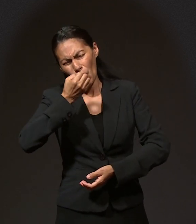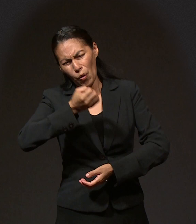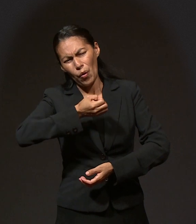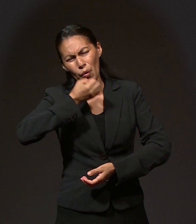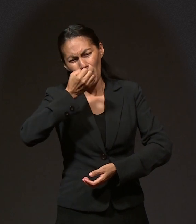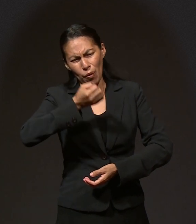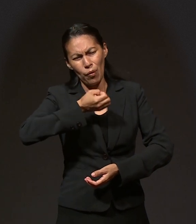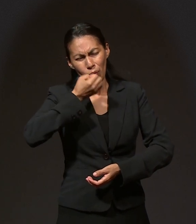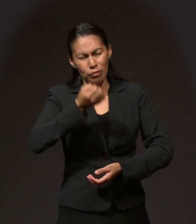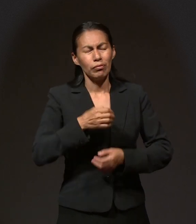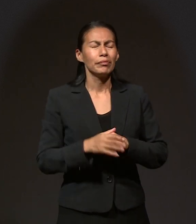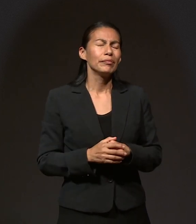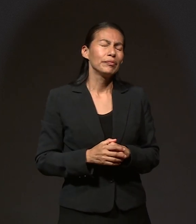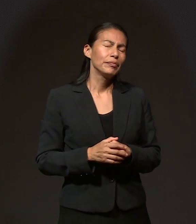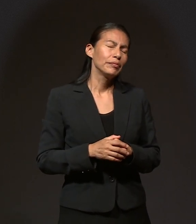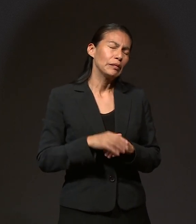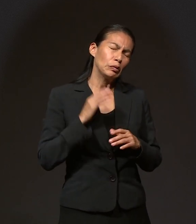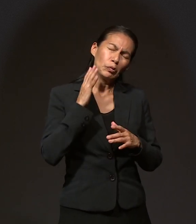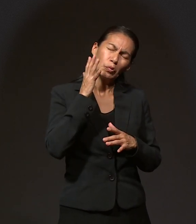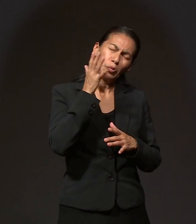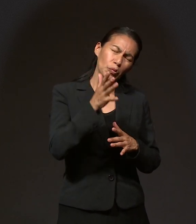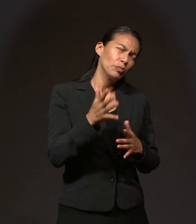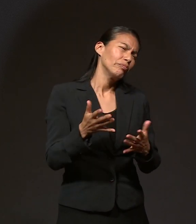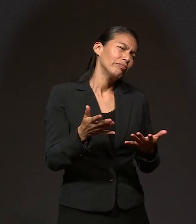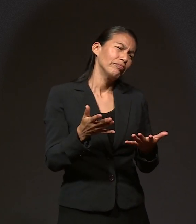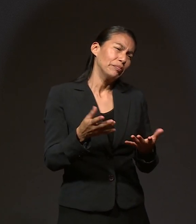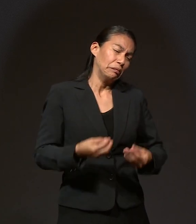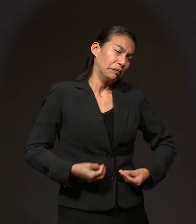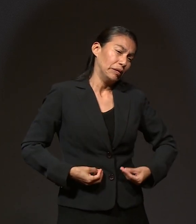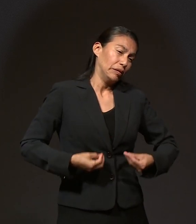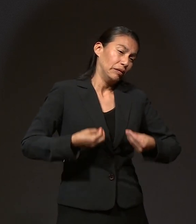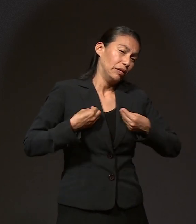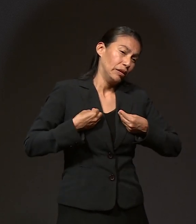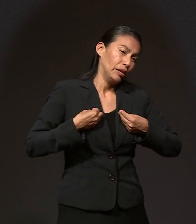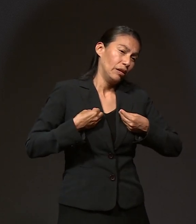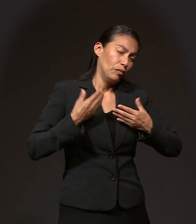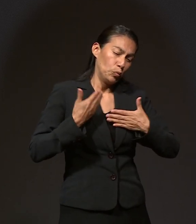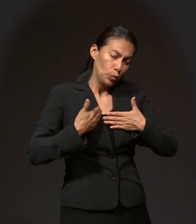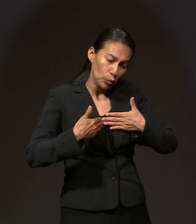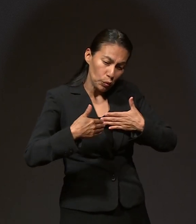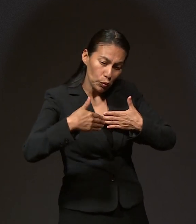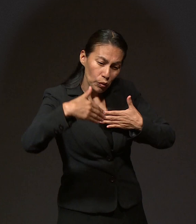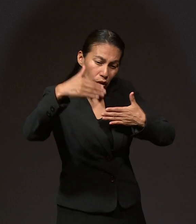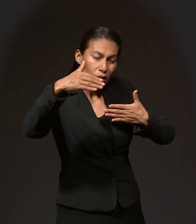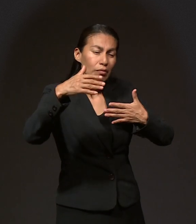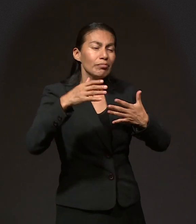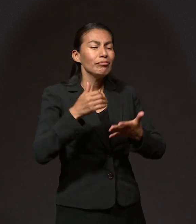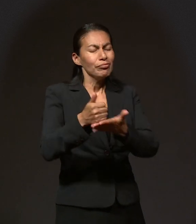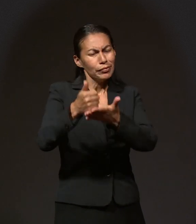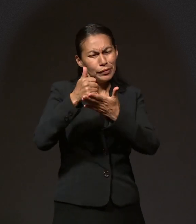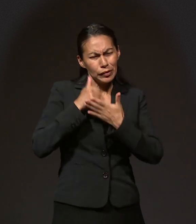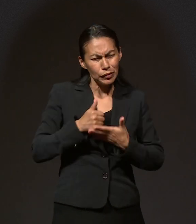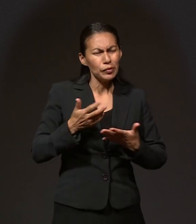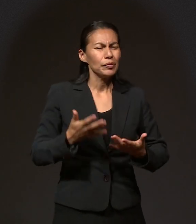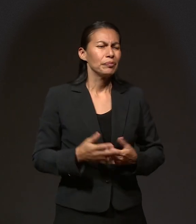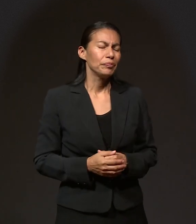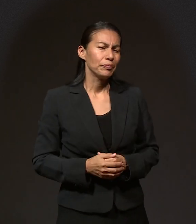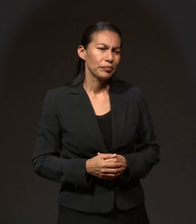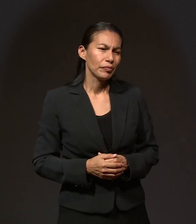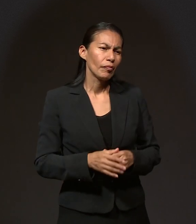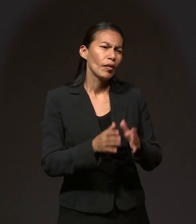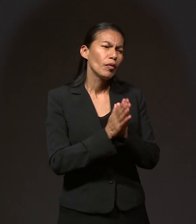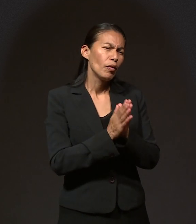oración, para que esa promesa pudiera llegar a ser real en nuestras vidas. ¿Qué promesa